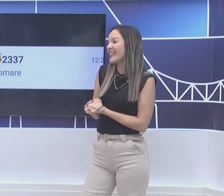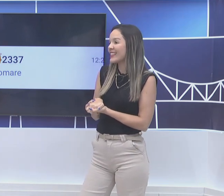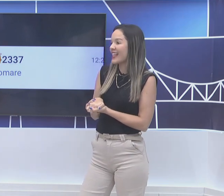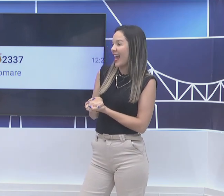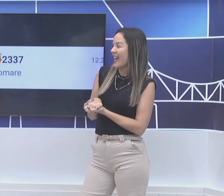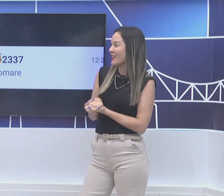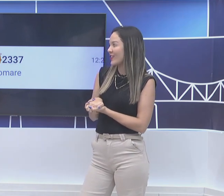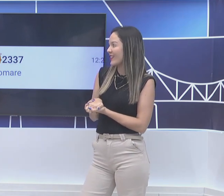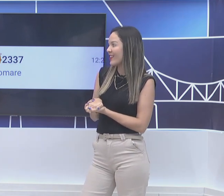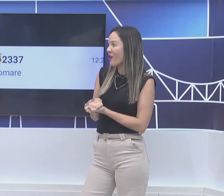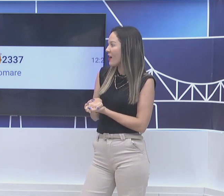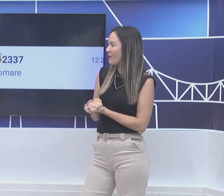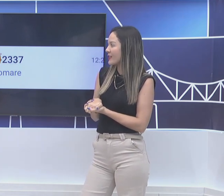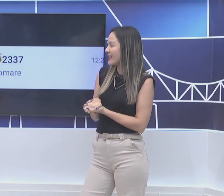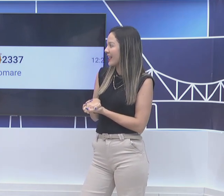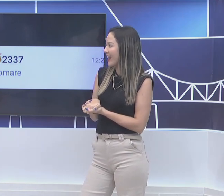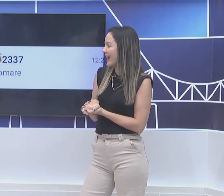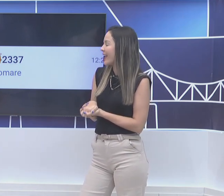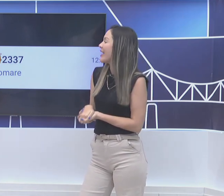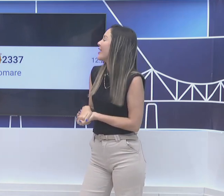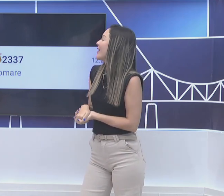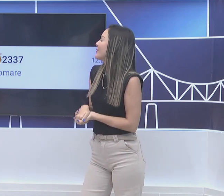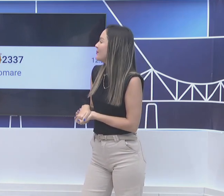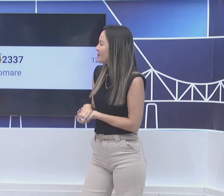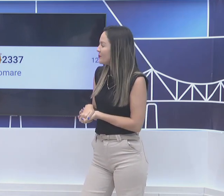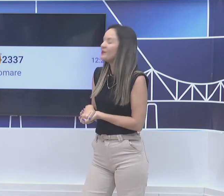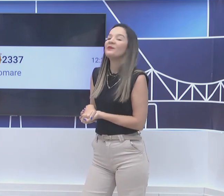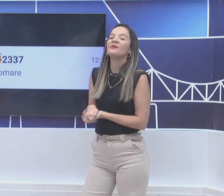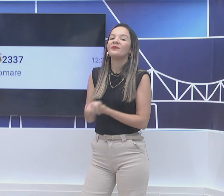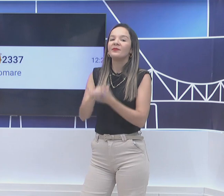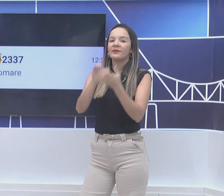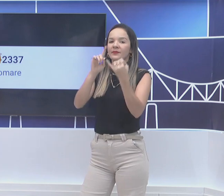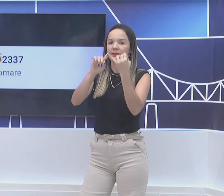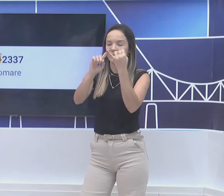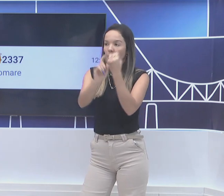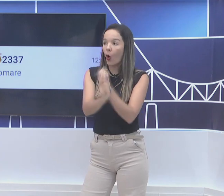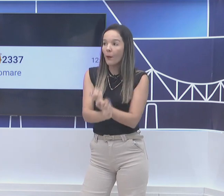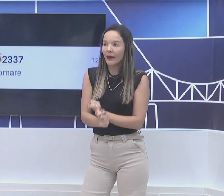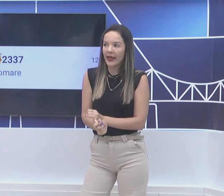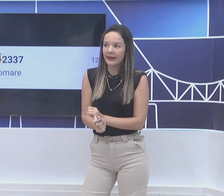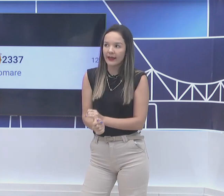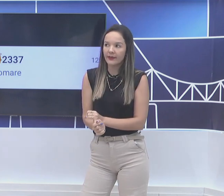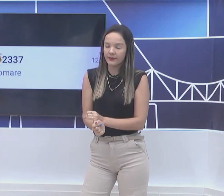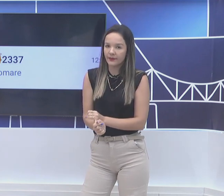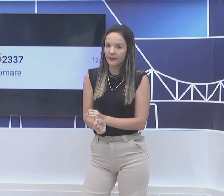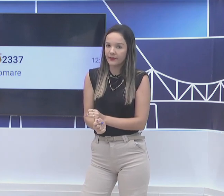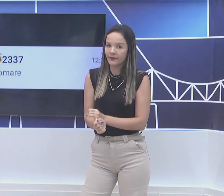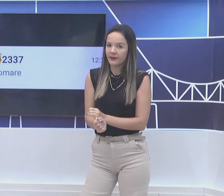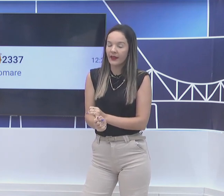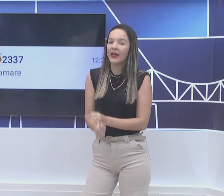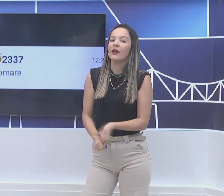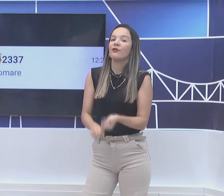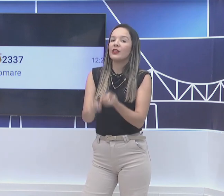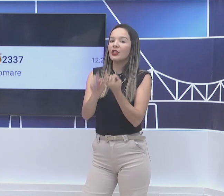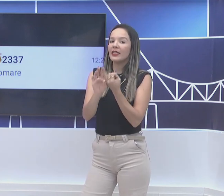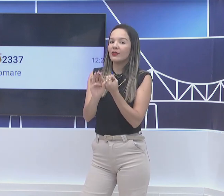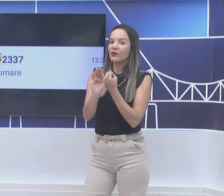2337 Não é você Você acaba de ganhar uma lavagem Completa 20